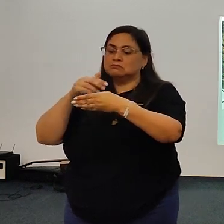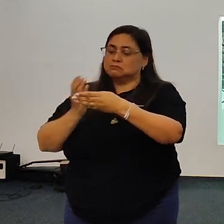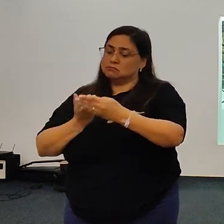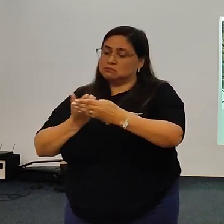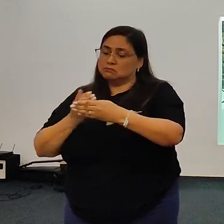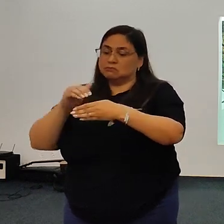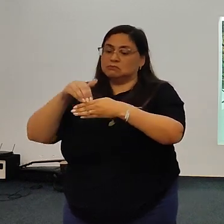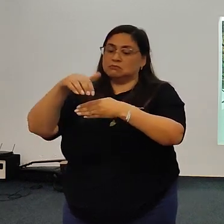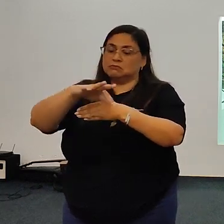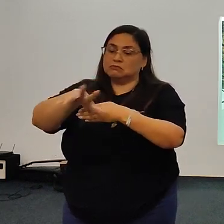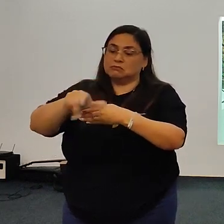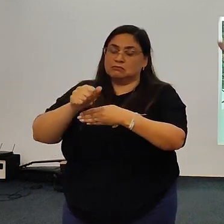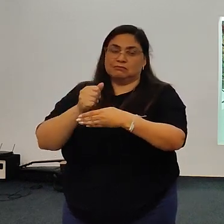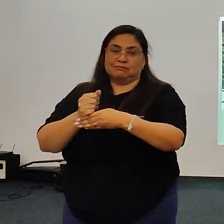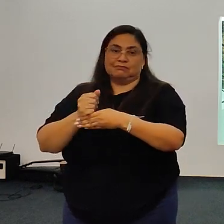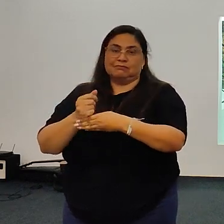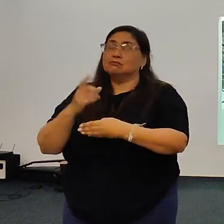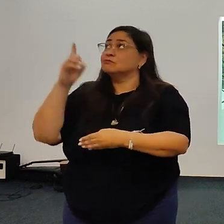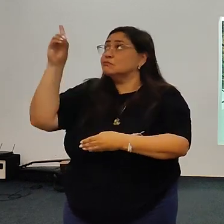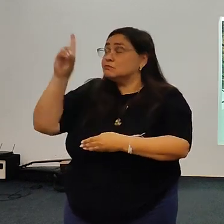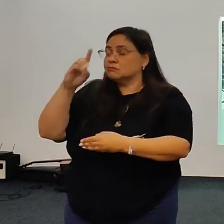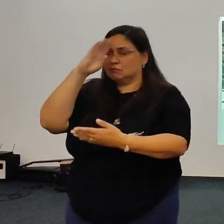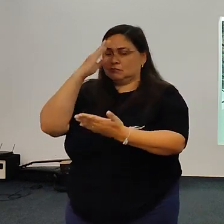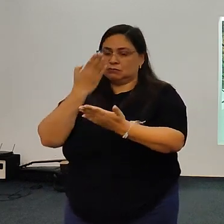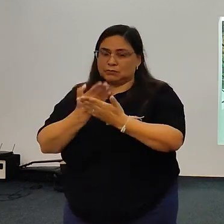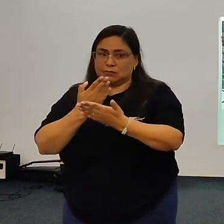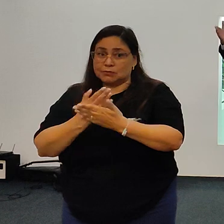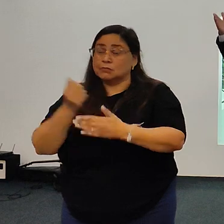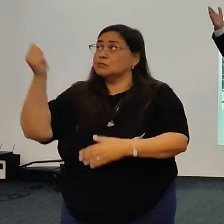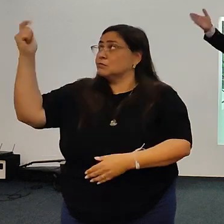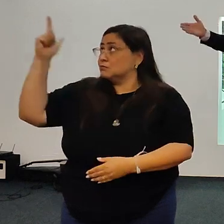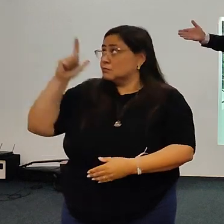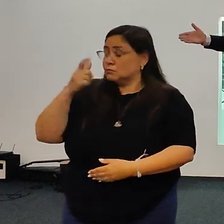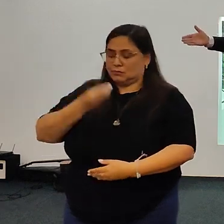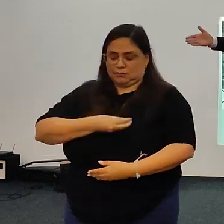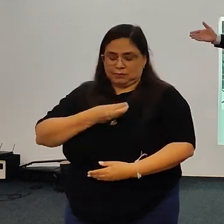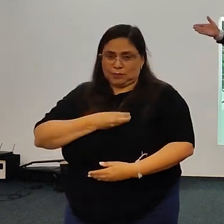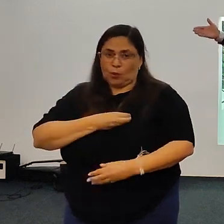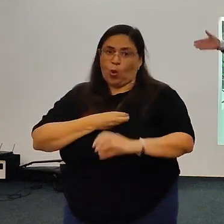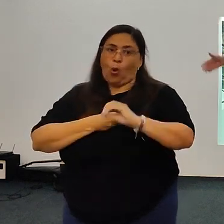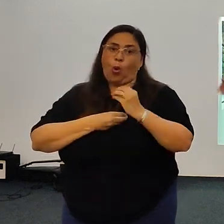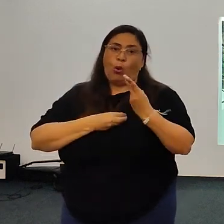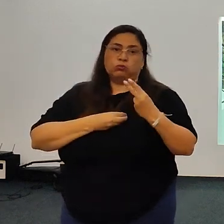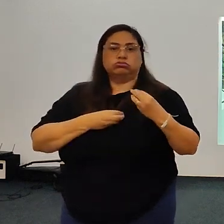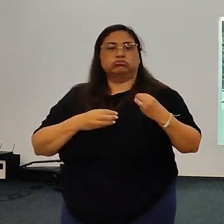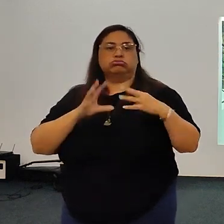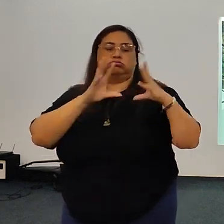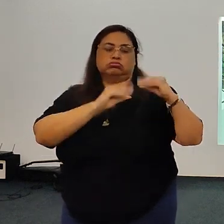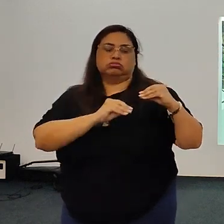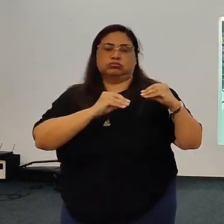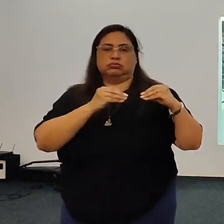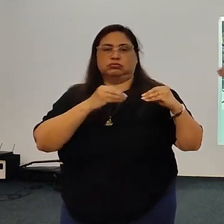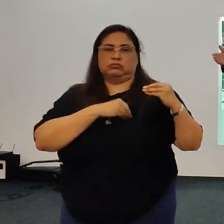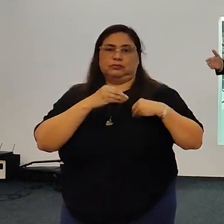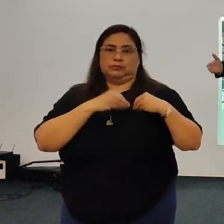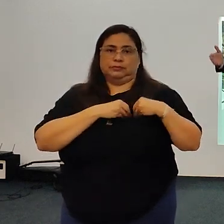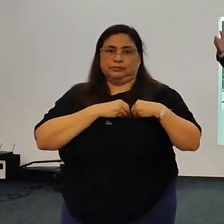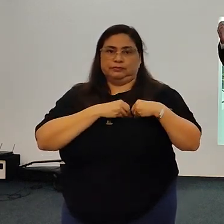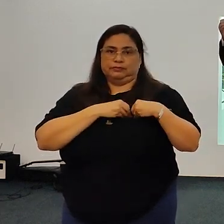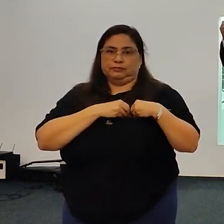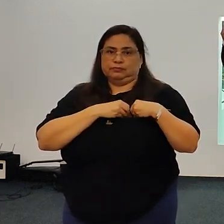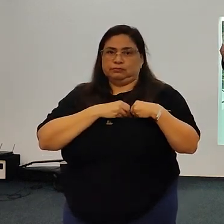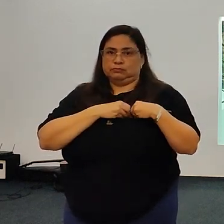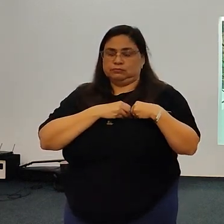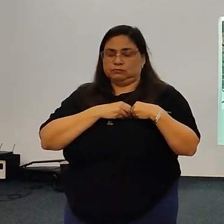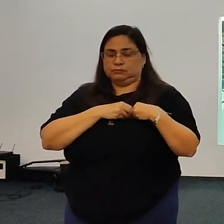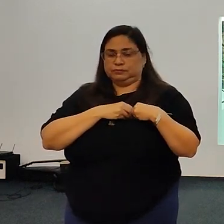Cristo. Ou nós cremos e estamos na luz, ou nós andamos em trevas. É simples assim. É